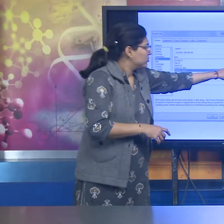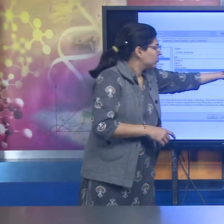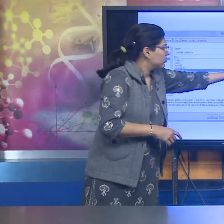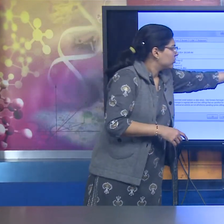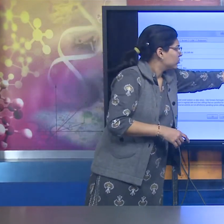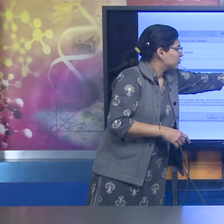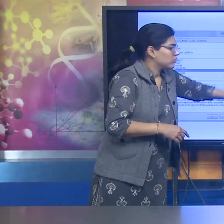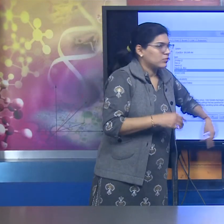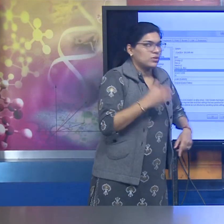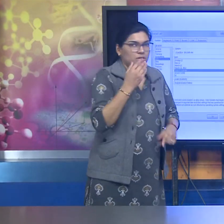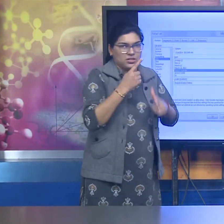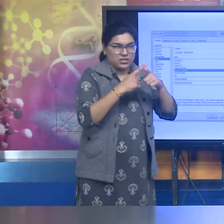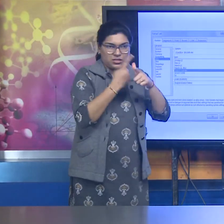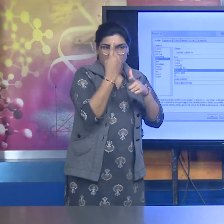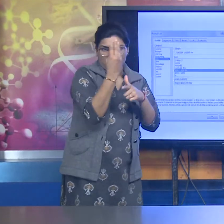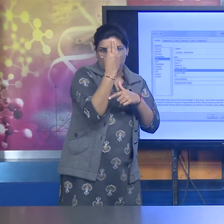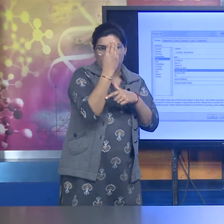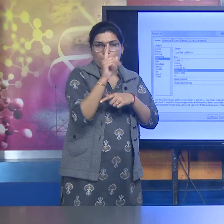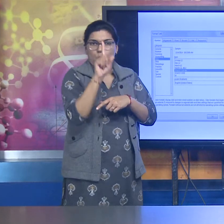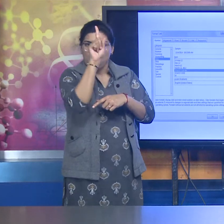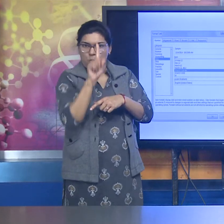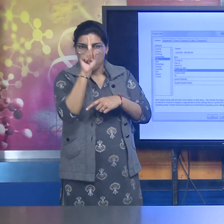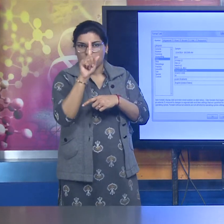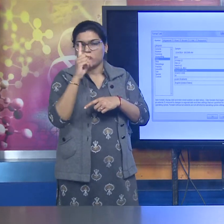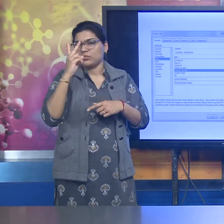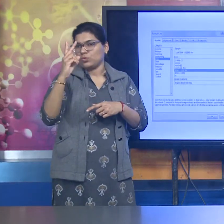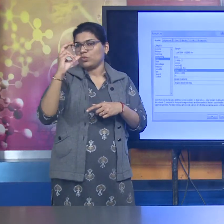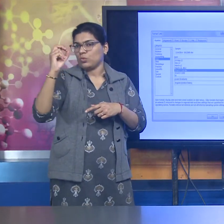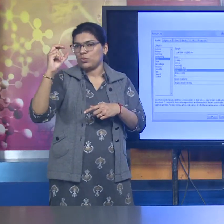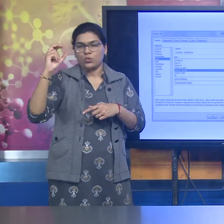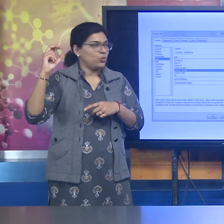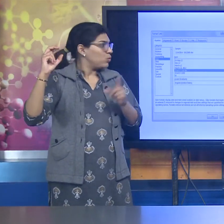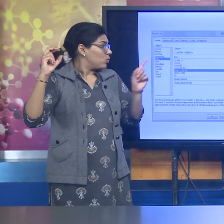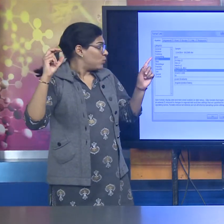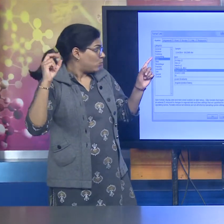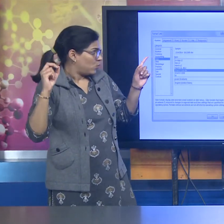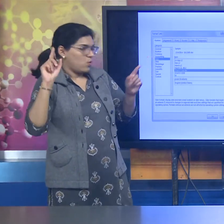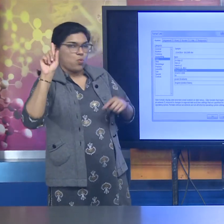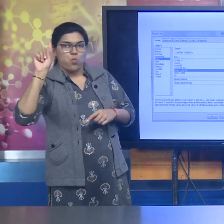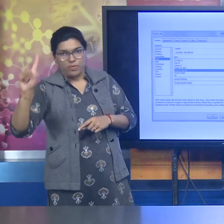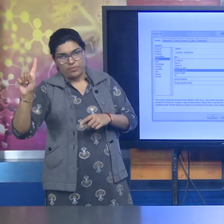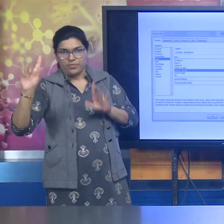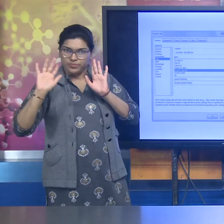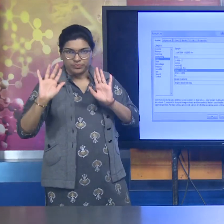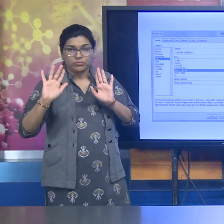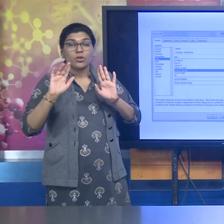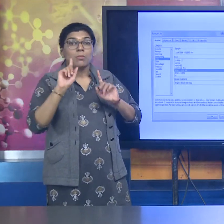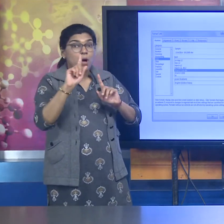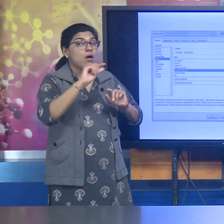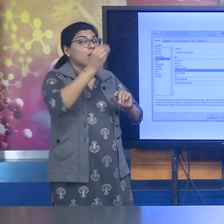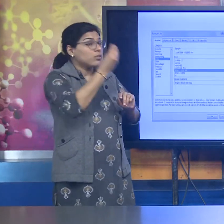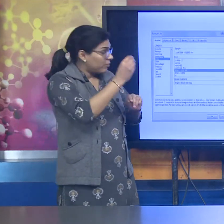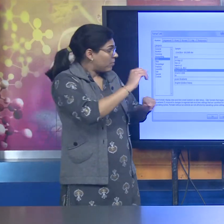You all may think and get confused, but as you can see, January